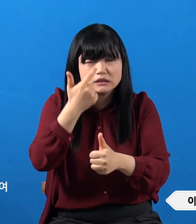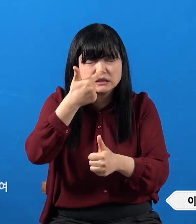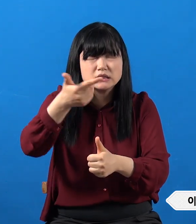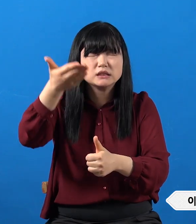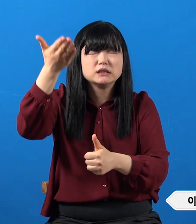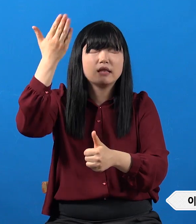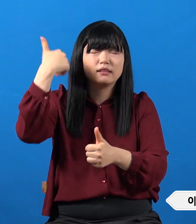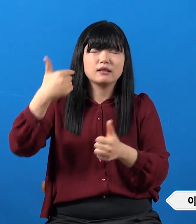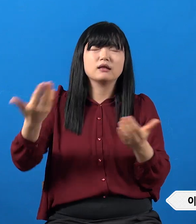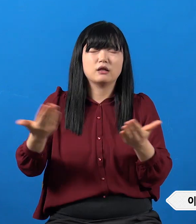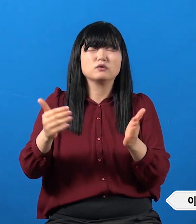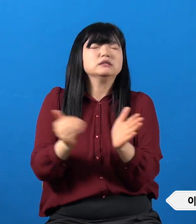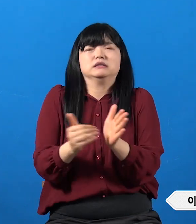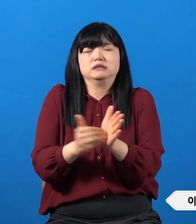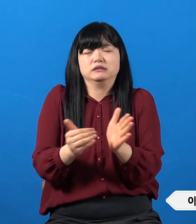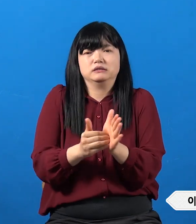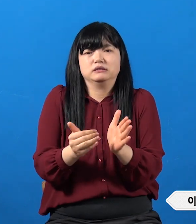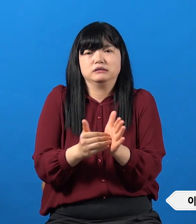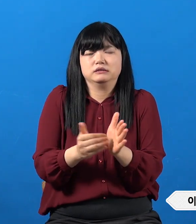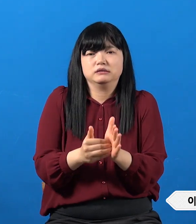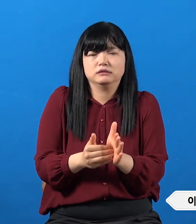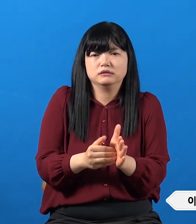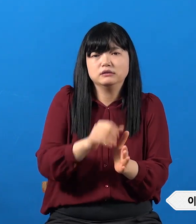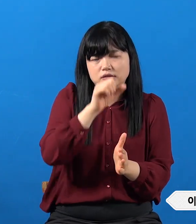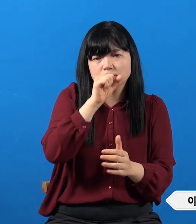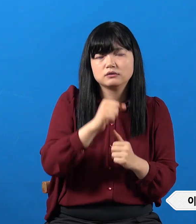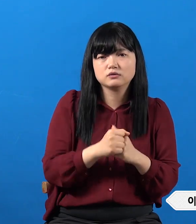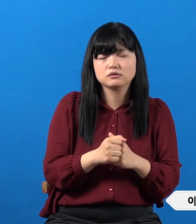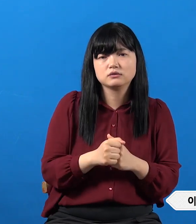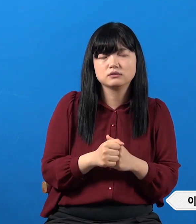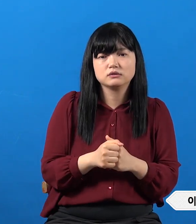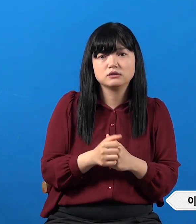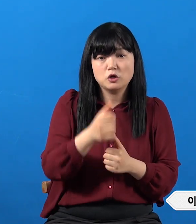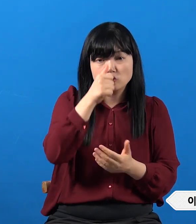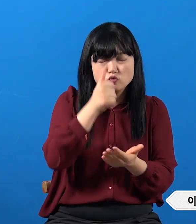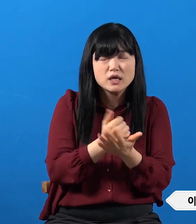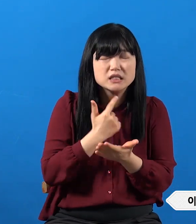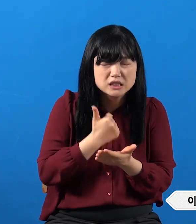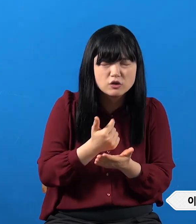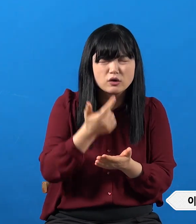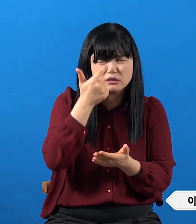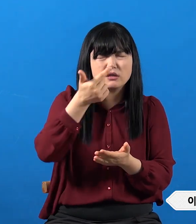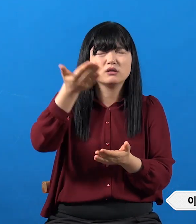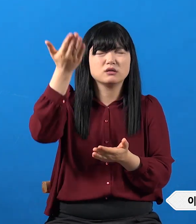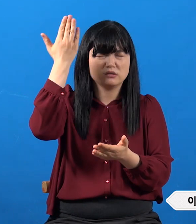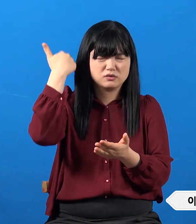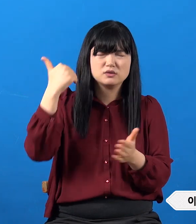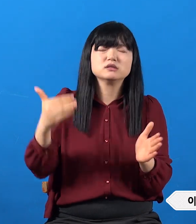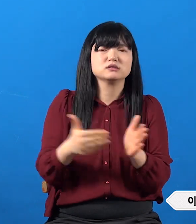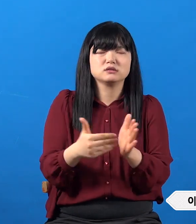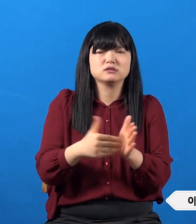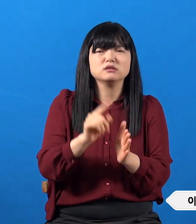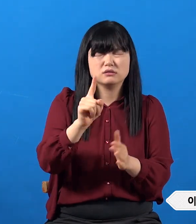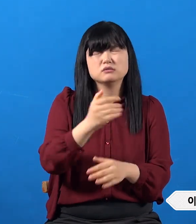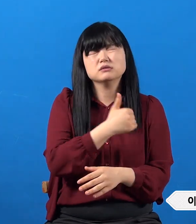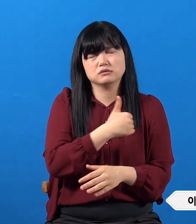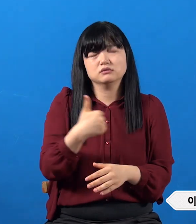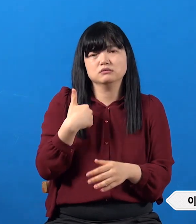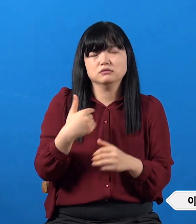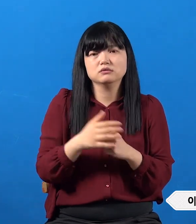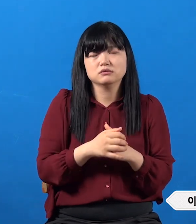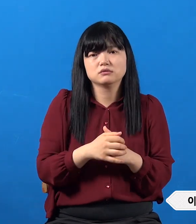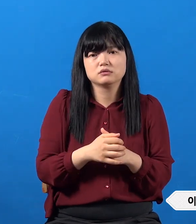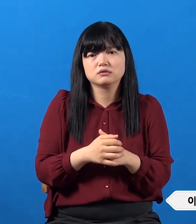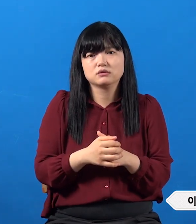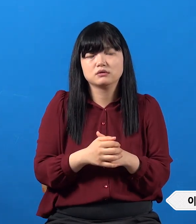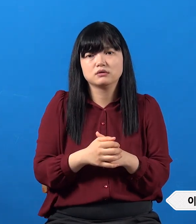지난 때로 족하도다. 아멘이십니까? 나는 죄 짓는 것은 지나간 때로 족하다. 이방인의 뜻을 따라 사는